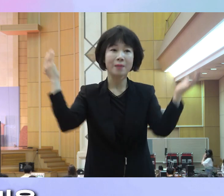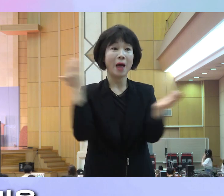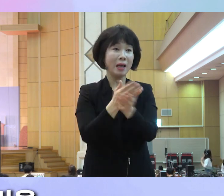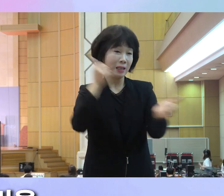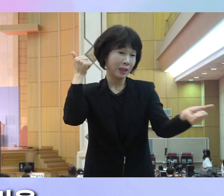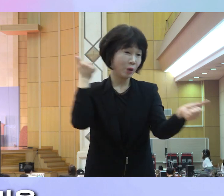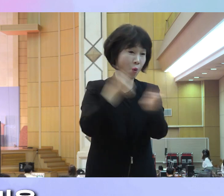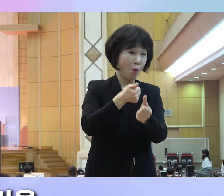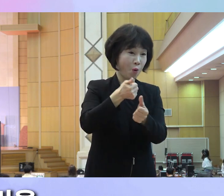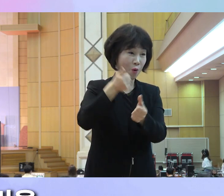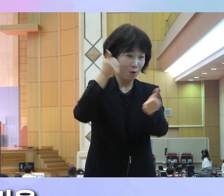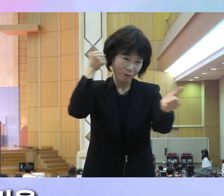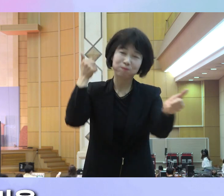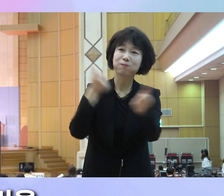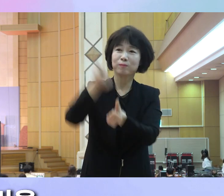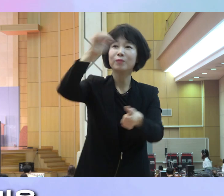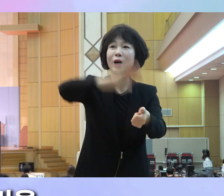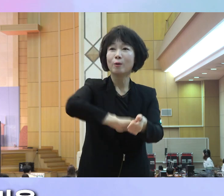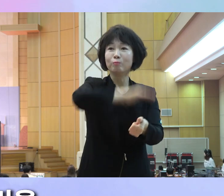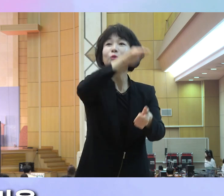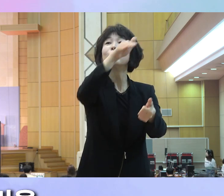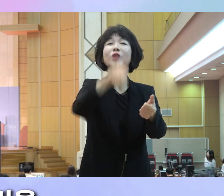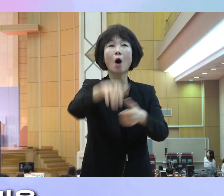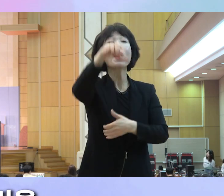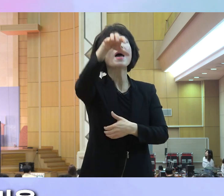원수를 다 이기고